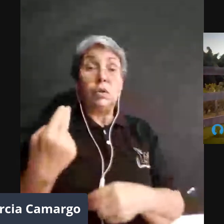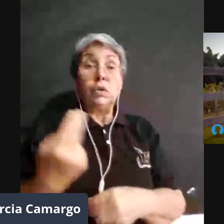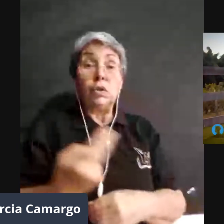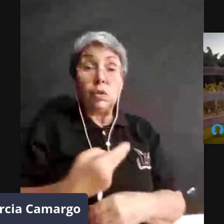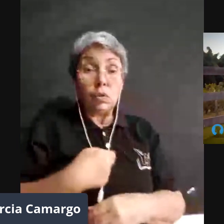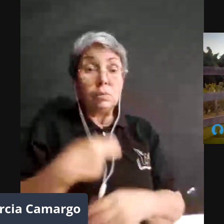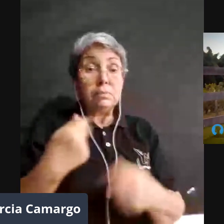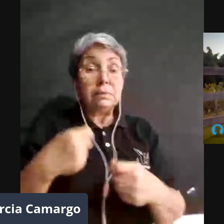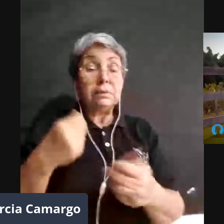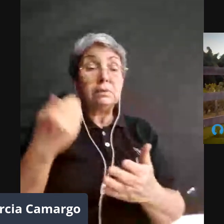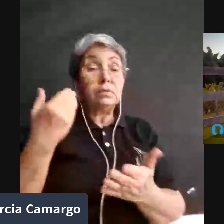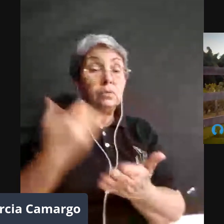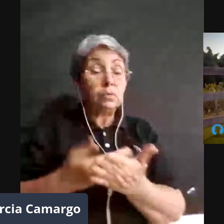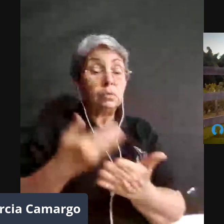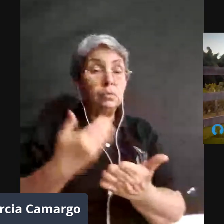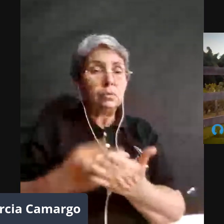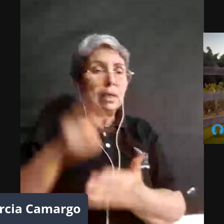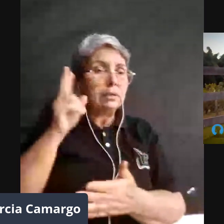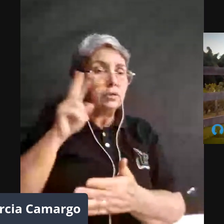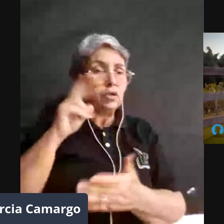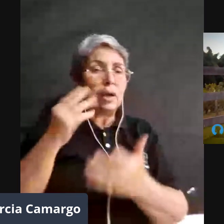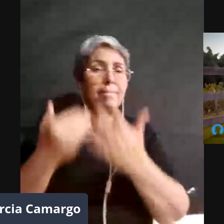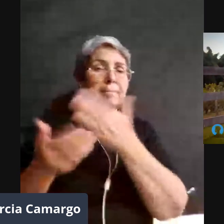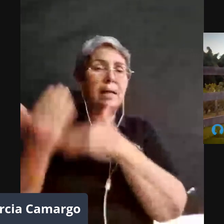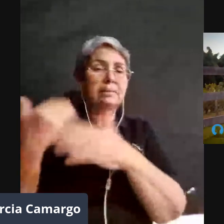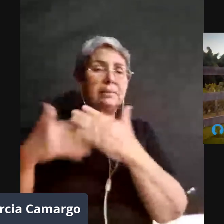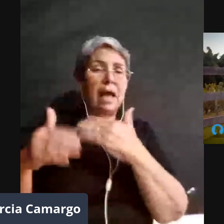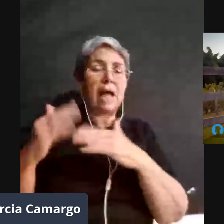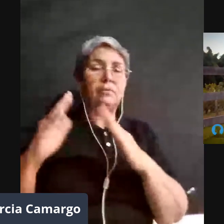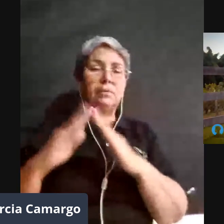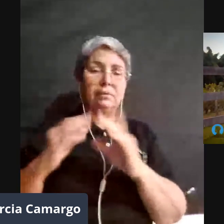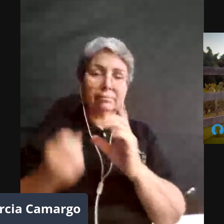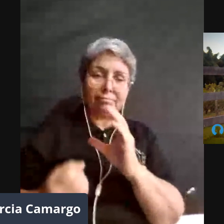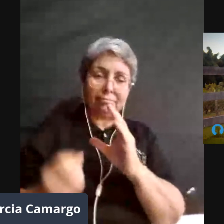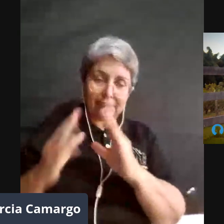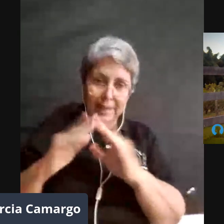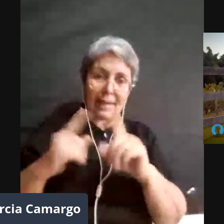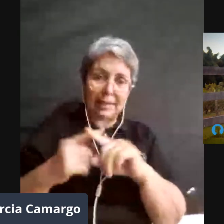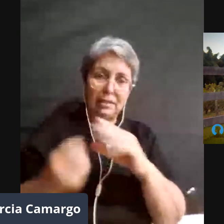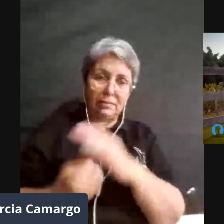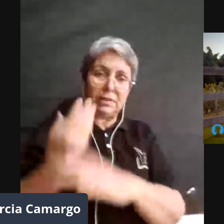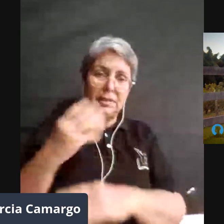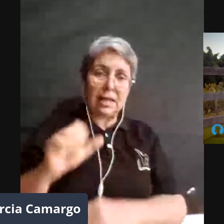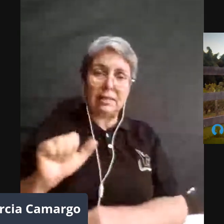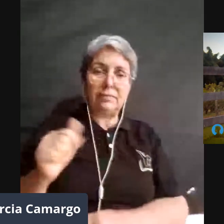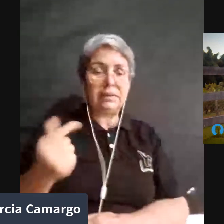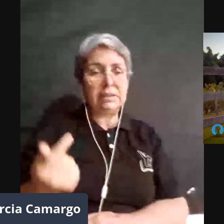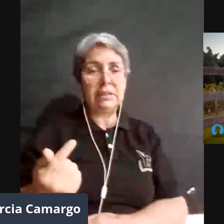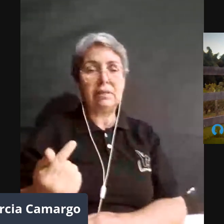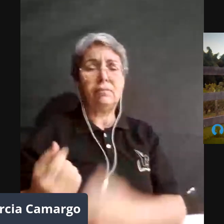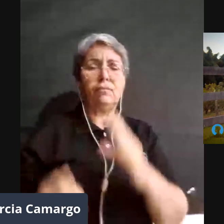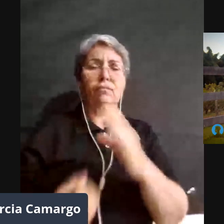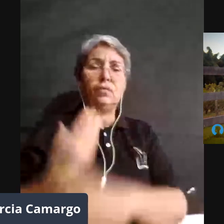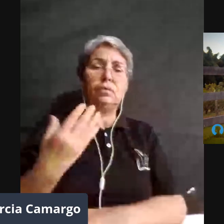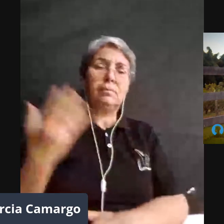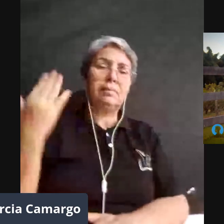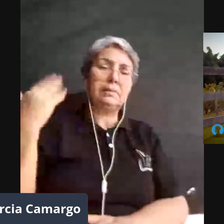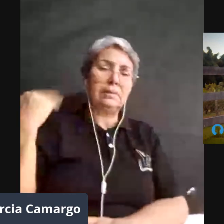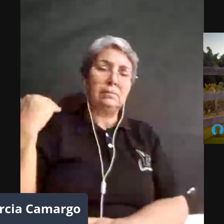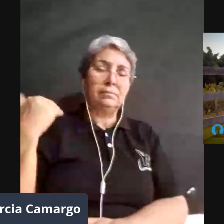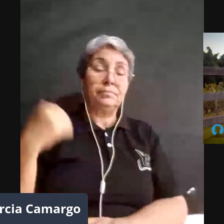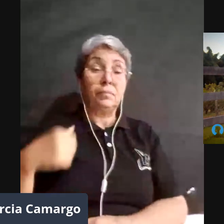história. Porque sabe, irmãos, por razões bíblicas, nós, os adventistas do sétimo dia, nós cremos na